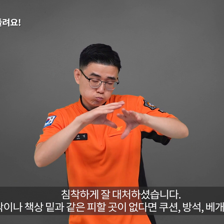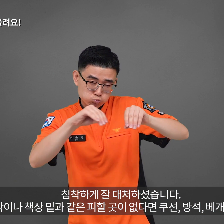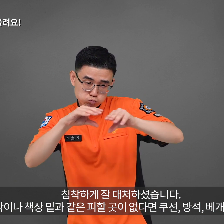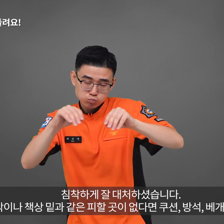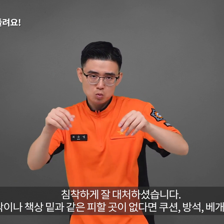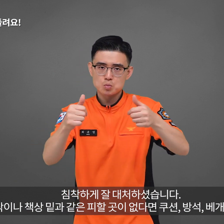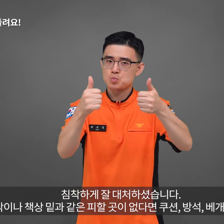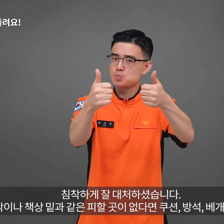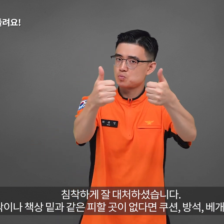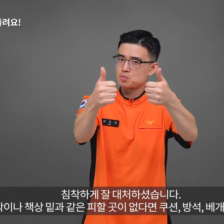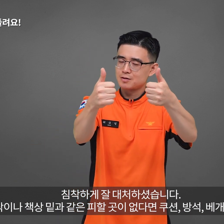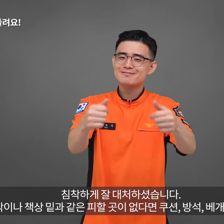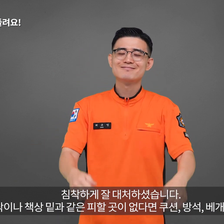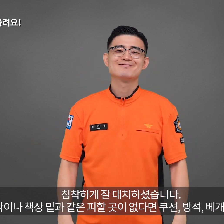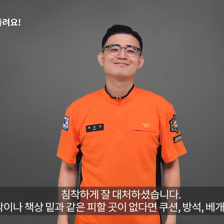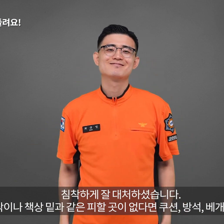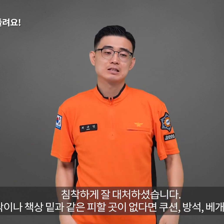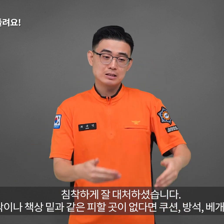침착하게 잘 대처하셨습니다.